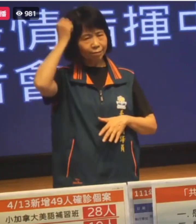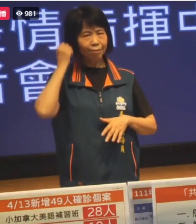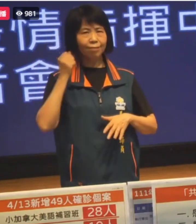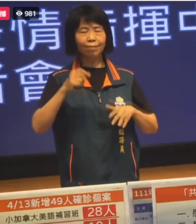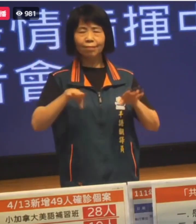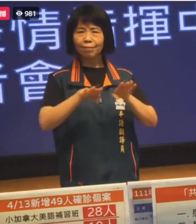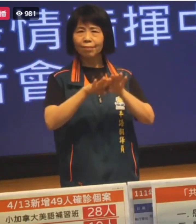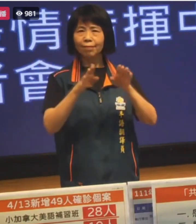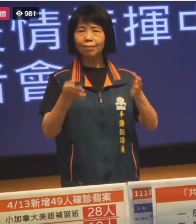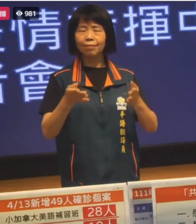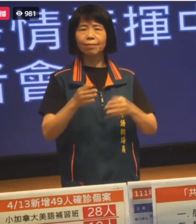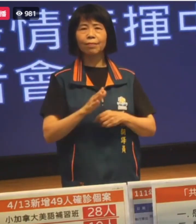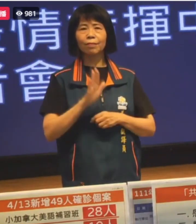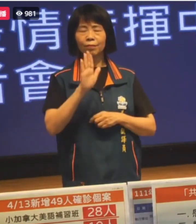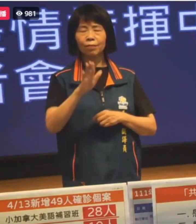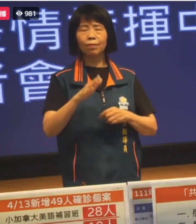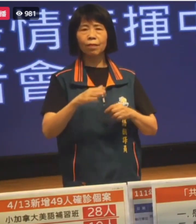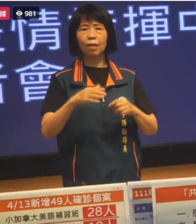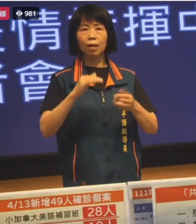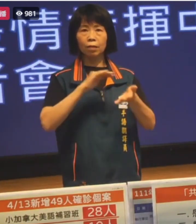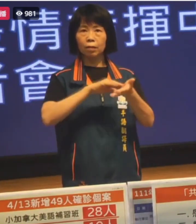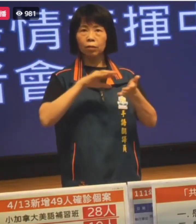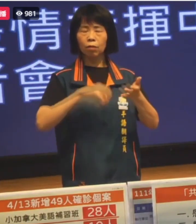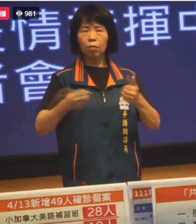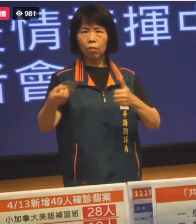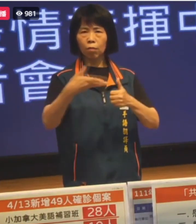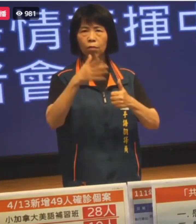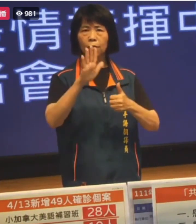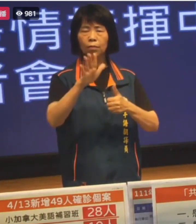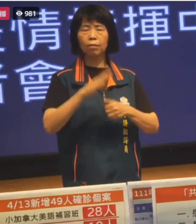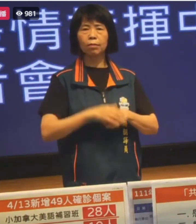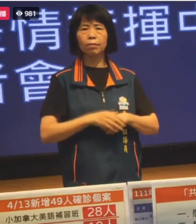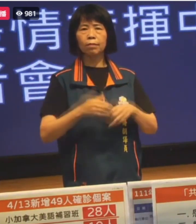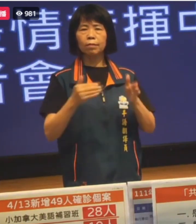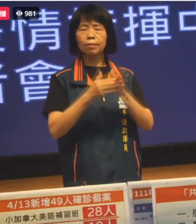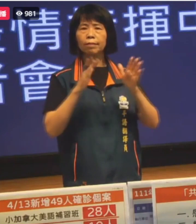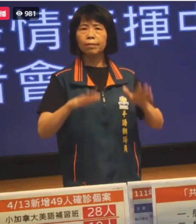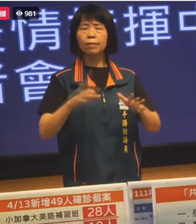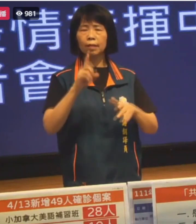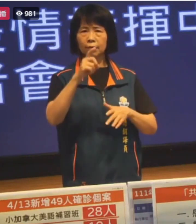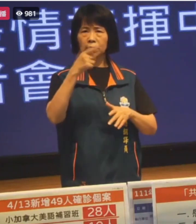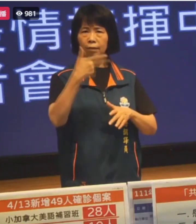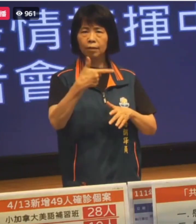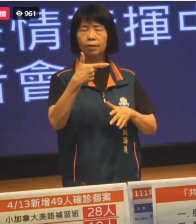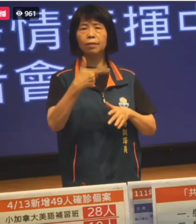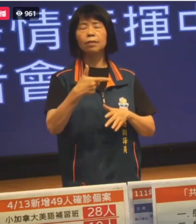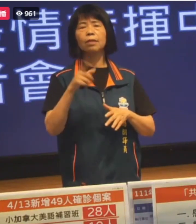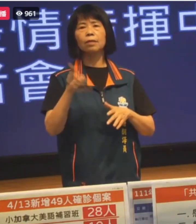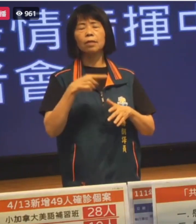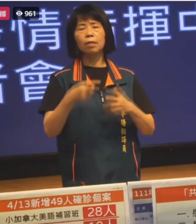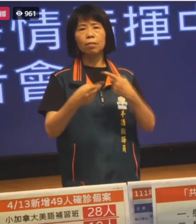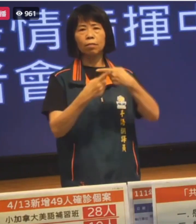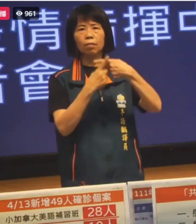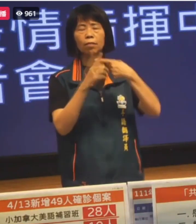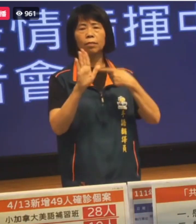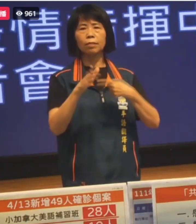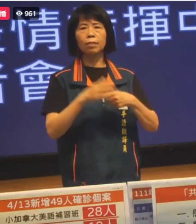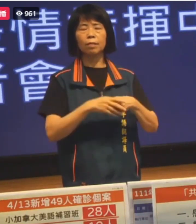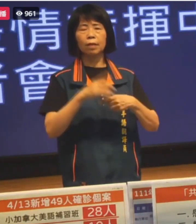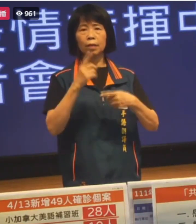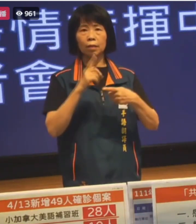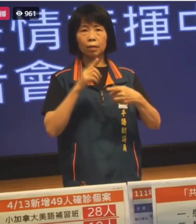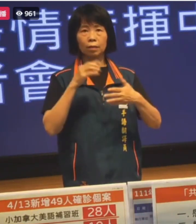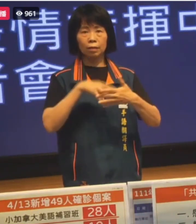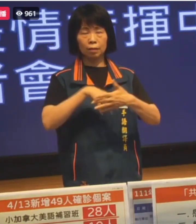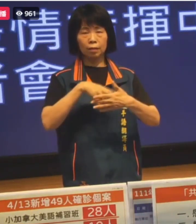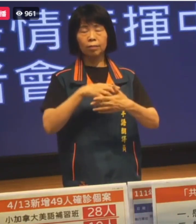哈，那发现到有院内感染的现象，啊，那到目前为止是16位确诊啊，那其中有14位是